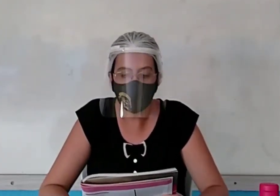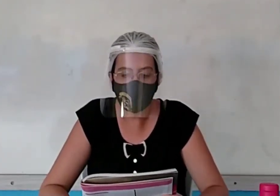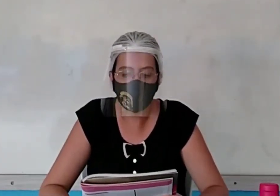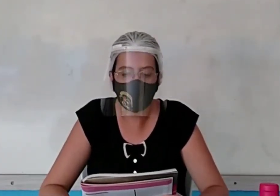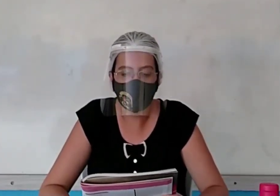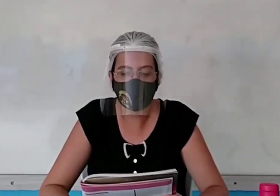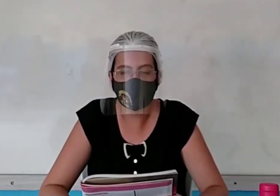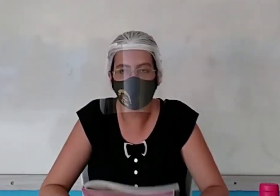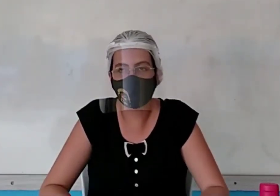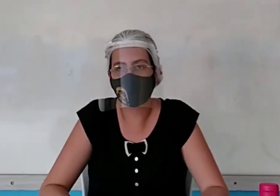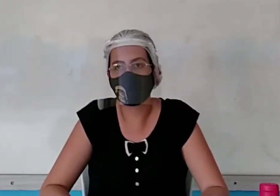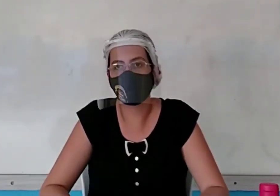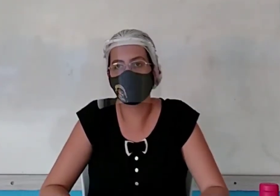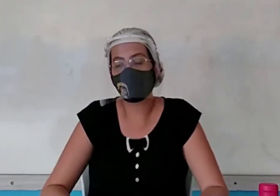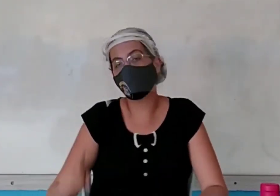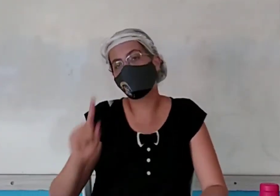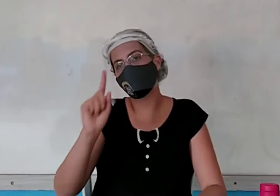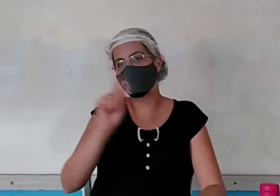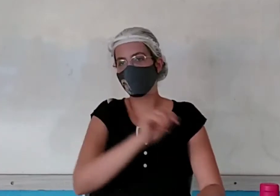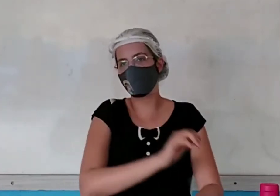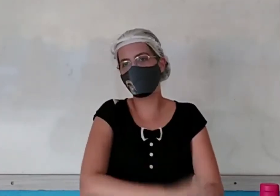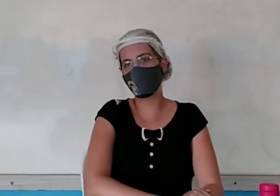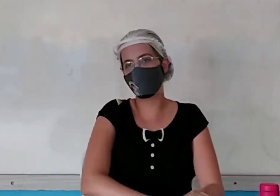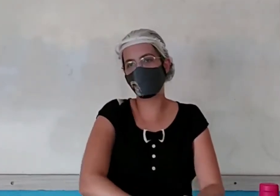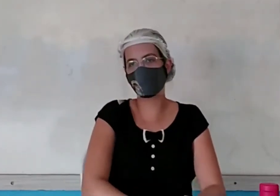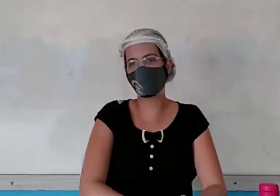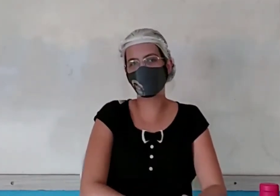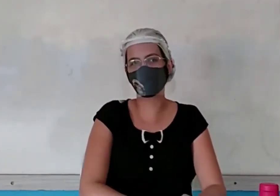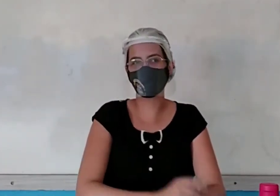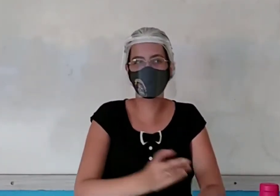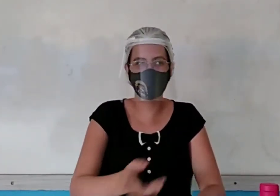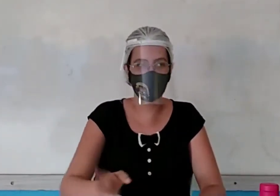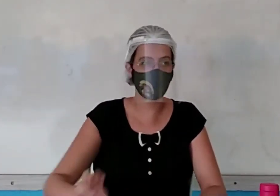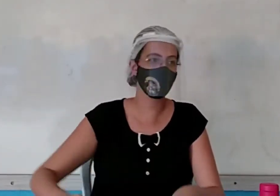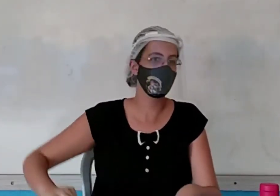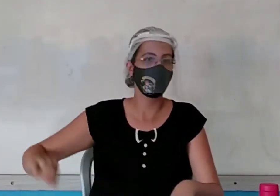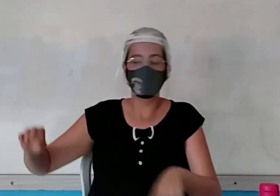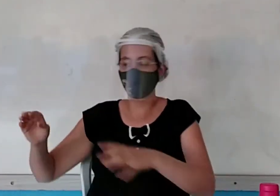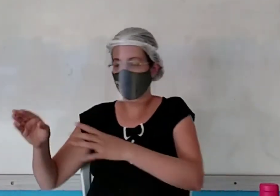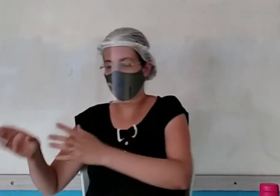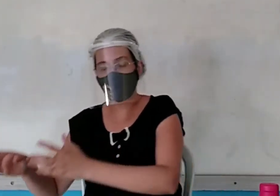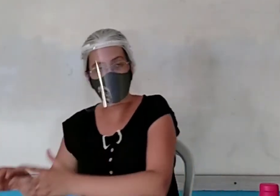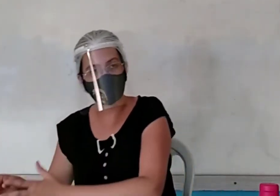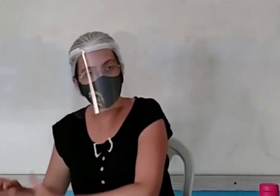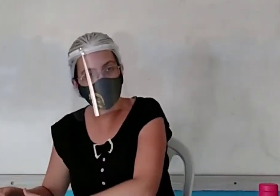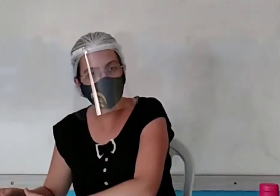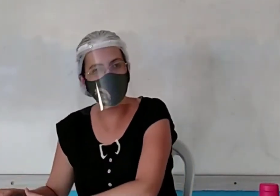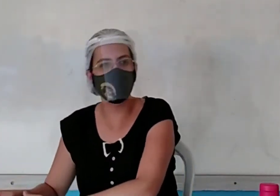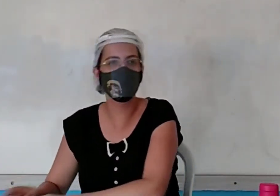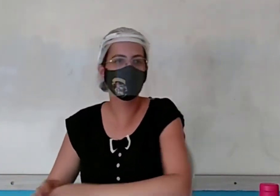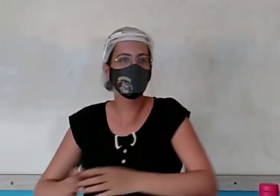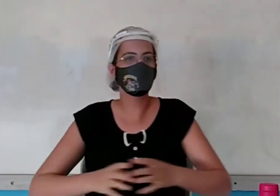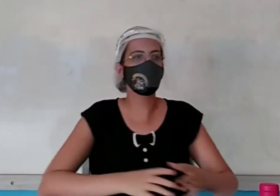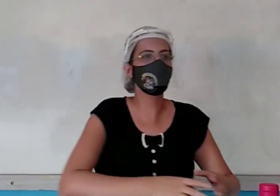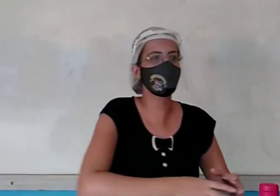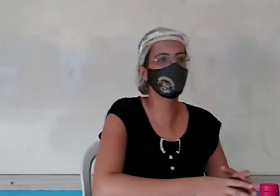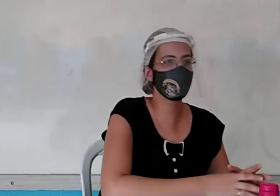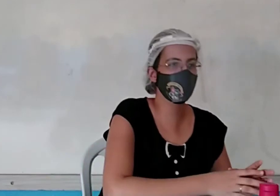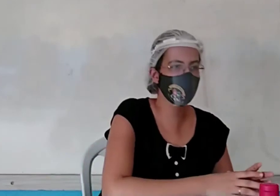Não corra ao atravessar a rua. É a primeira coisa que você faz. Por quê? Tem um carro aqui. Tem uma moto que vai vir